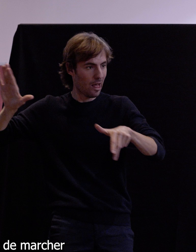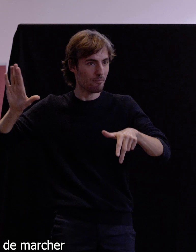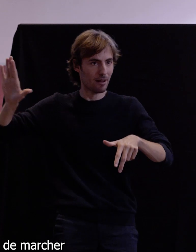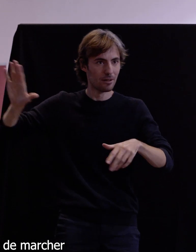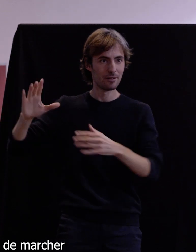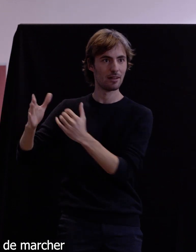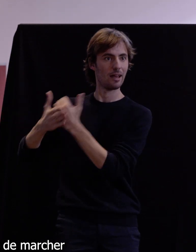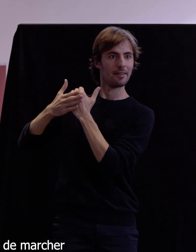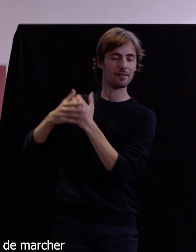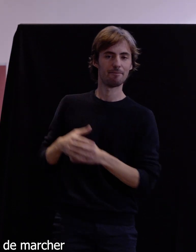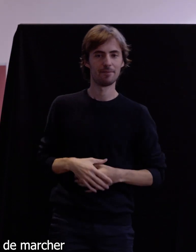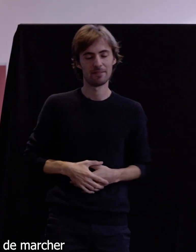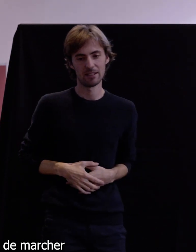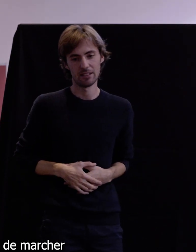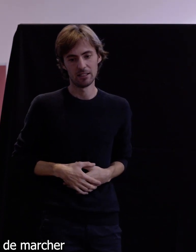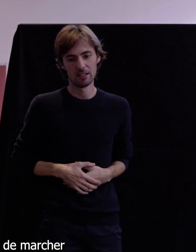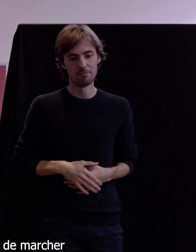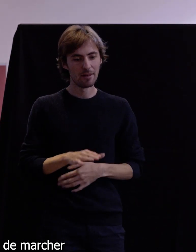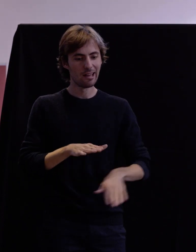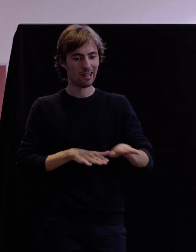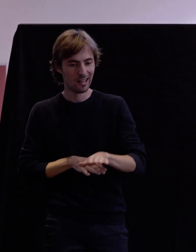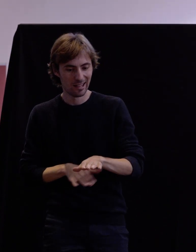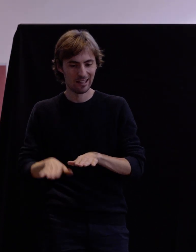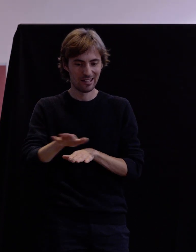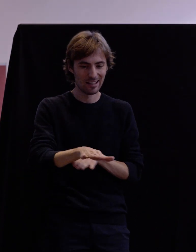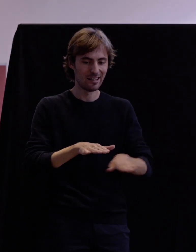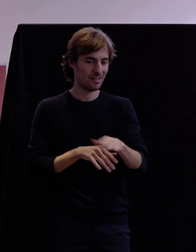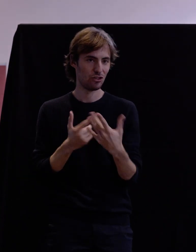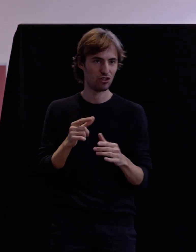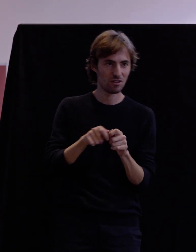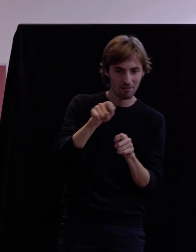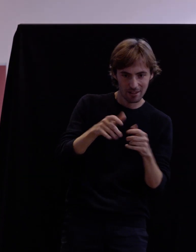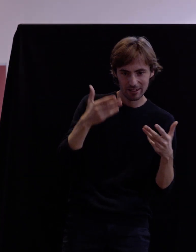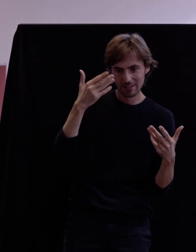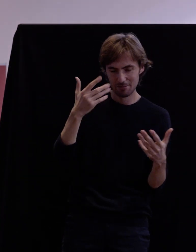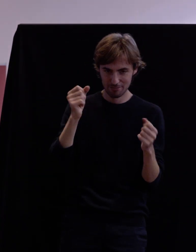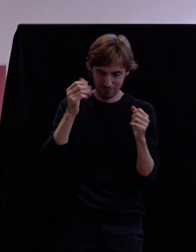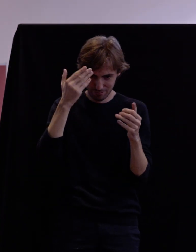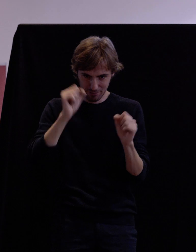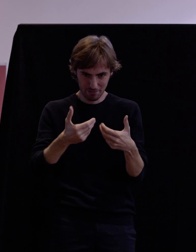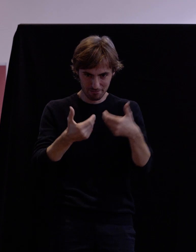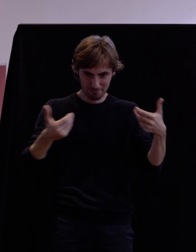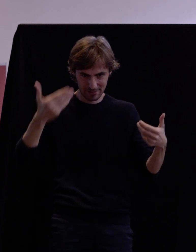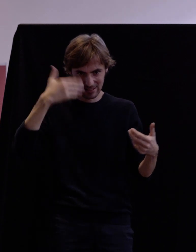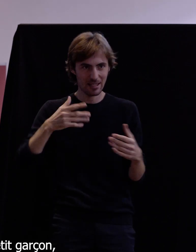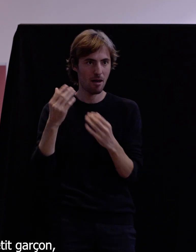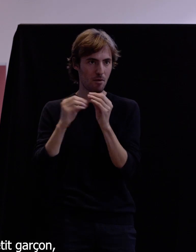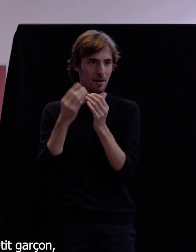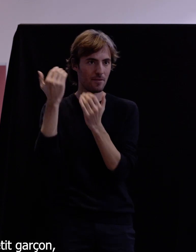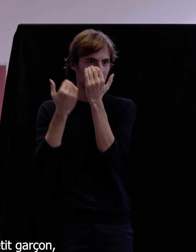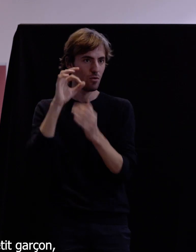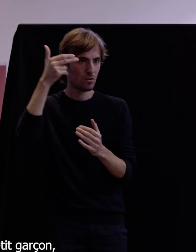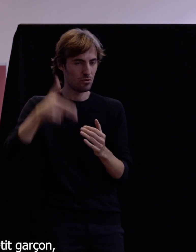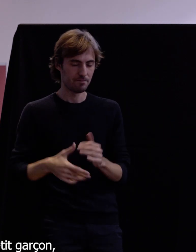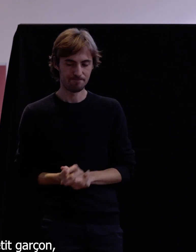Mais ça, le test de marcher un pied derrière l'autre, ça permet déjà de faire un peu le tri. Et puis,